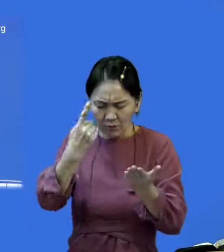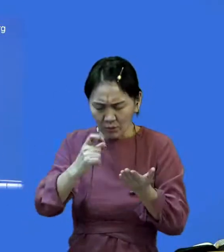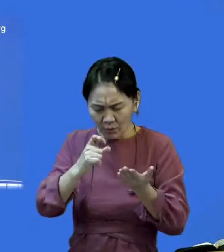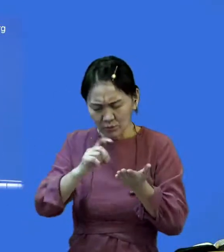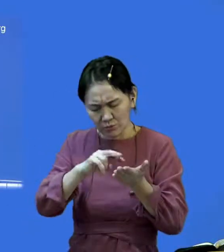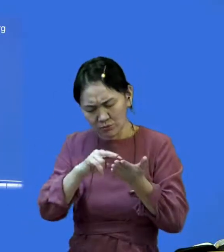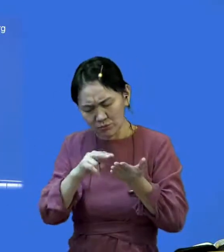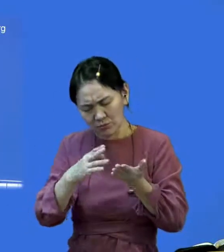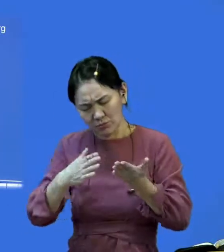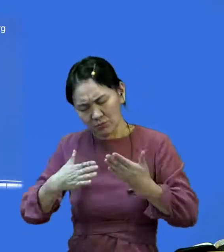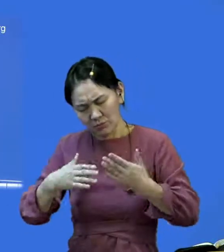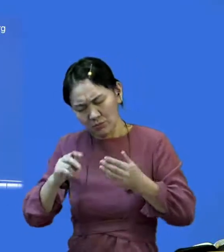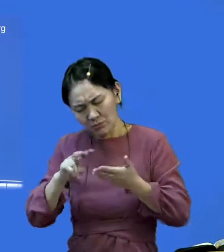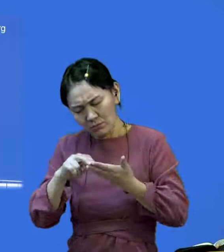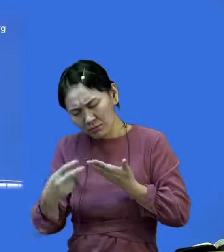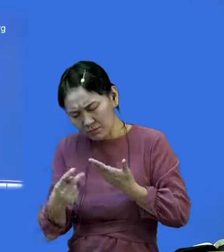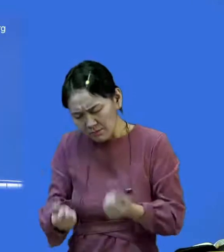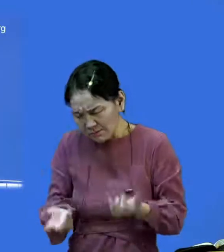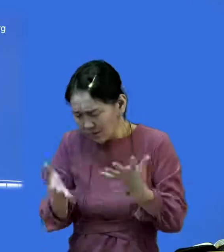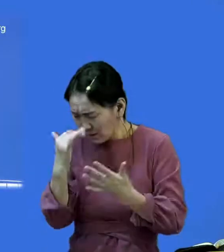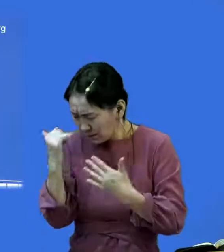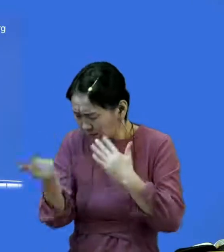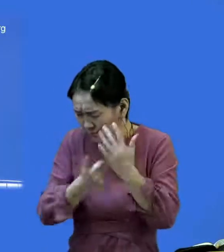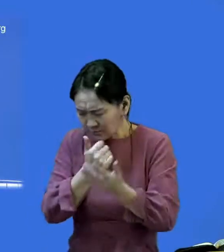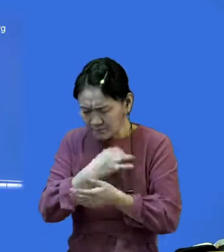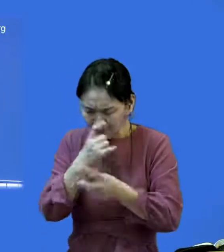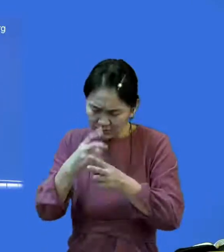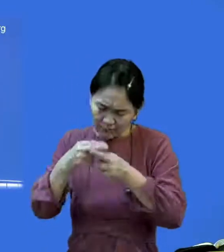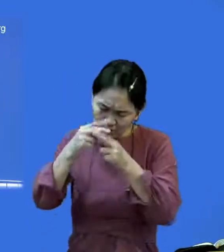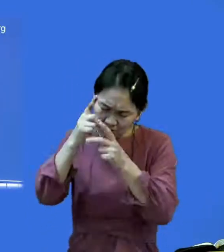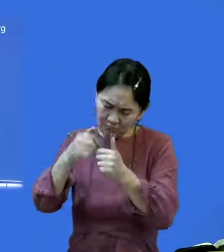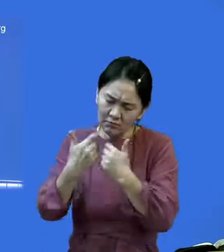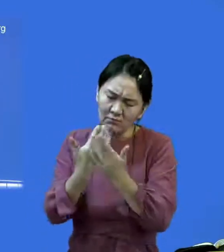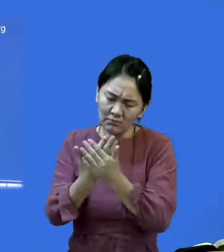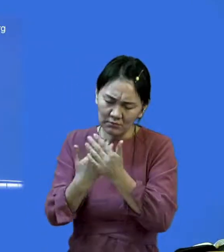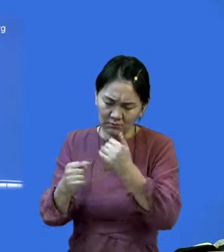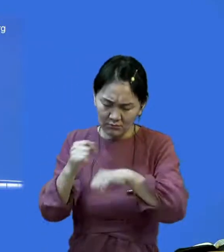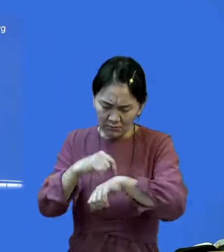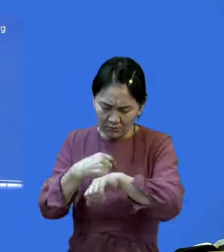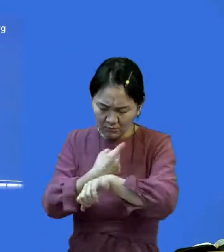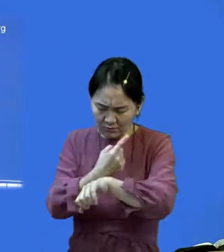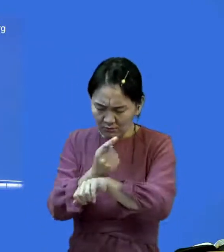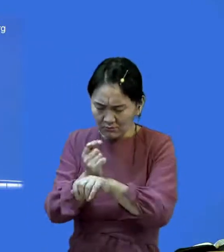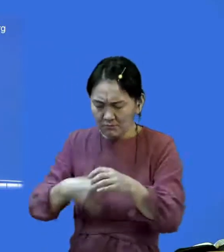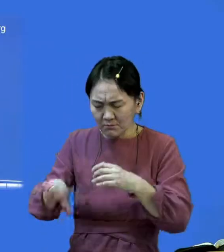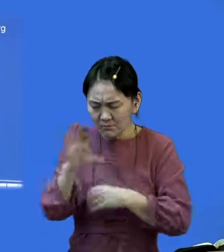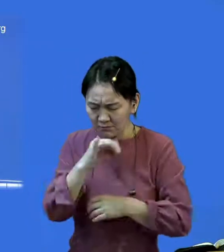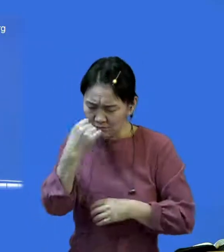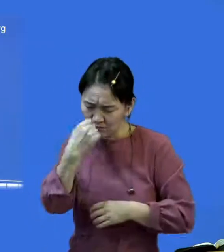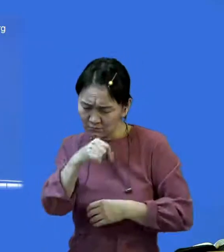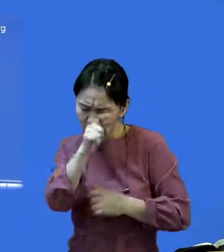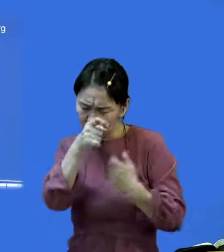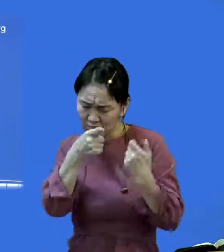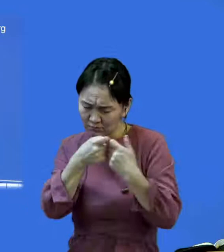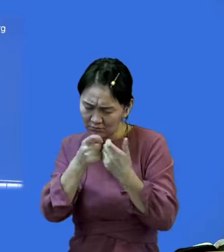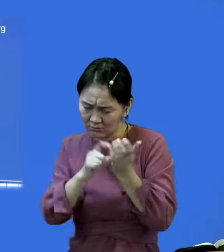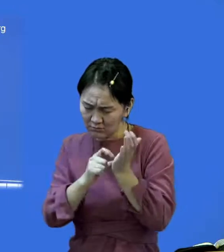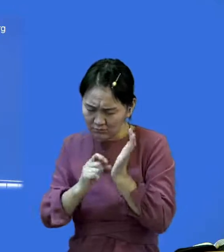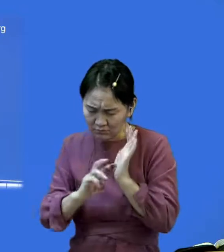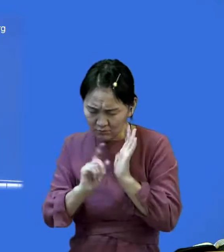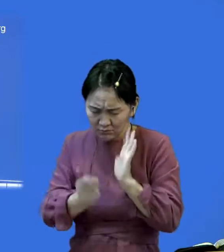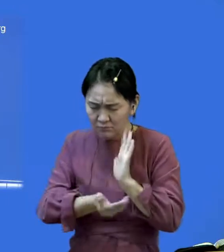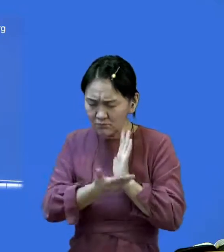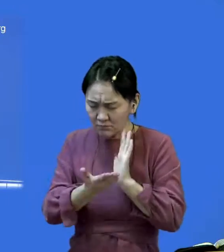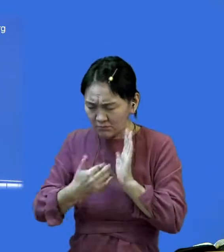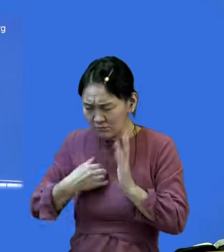та туслаарай химээн чин сэтгэлээсээ залбирч байна. Цаг үе болгонд бид бүхэнд хэрэгтэй үгийг өгч, бид нарын явах